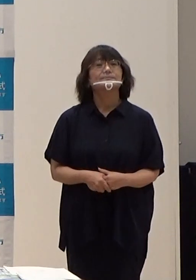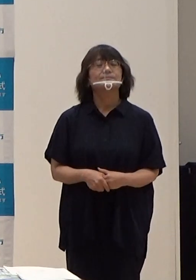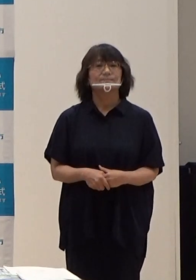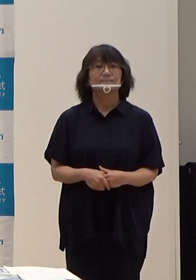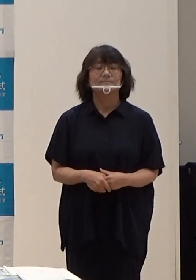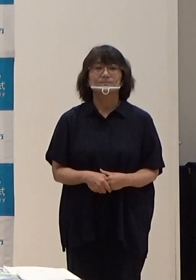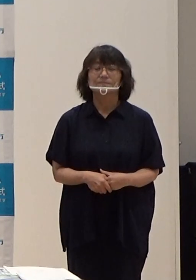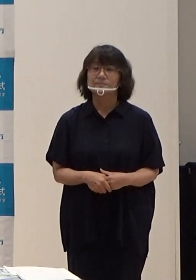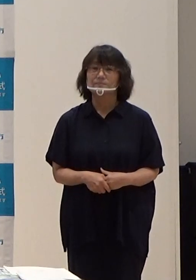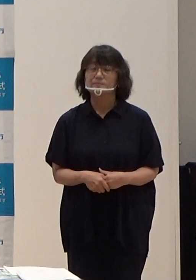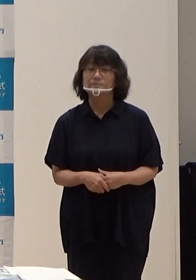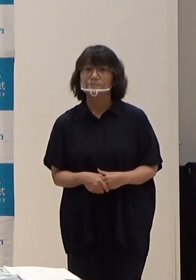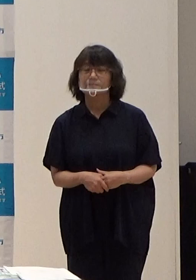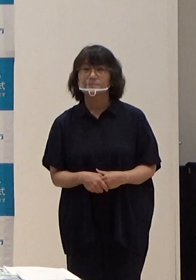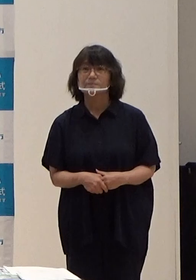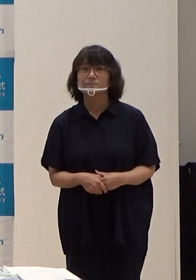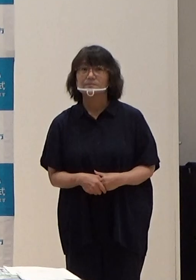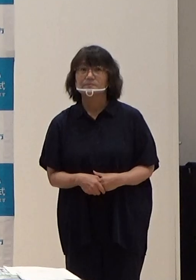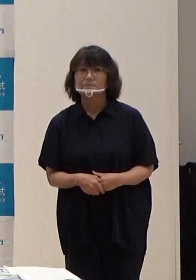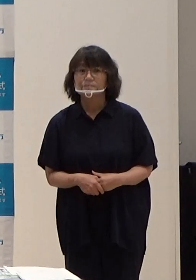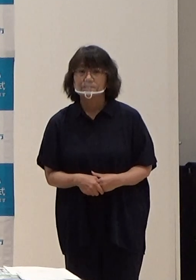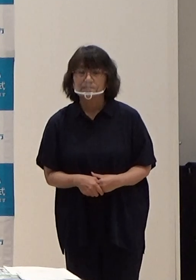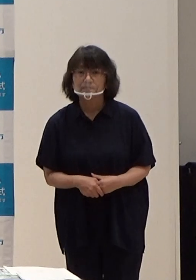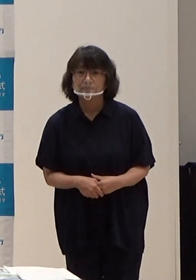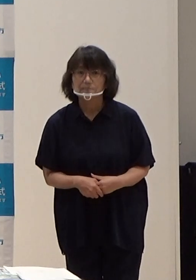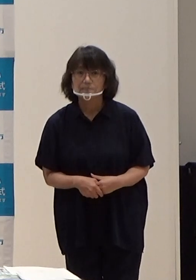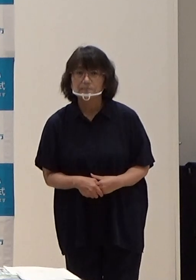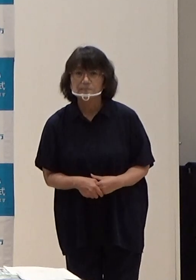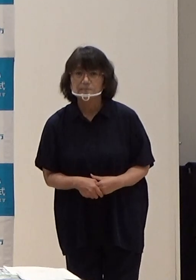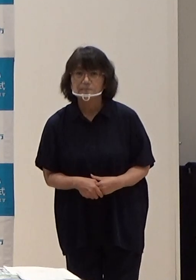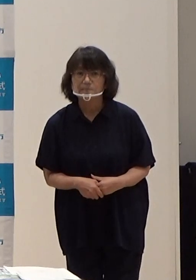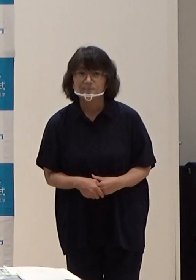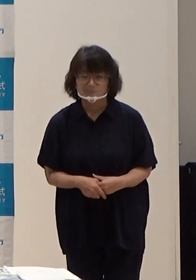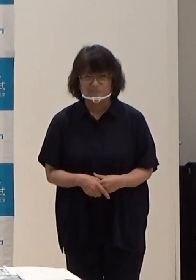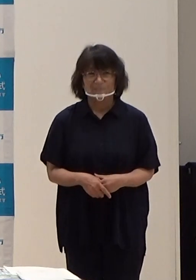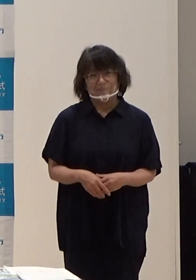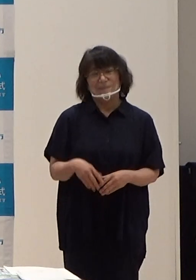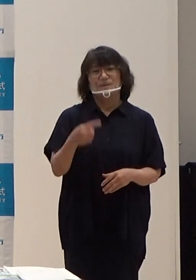一期目のずっと市長になって資本主義と、